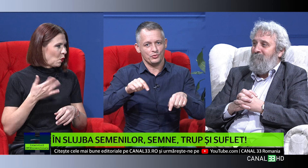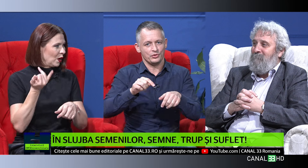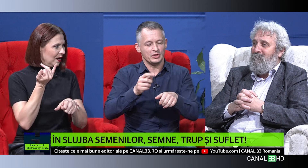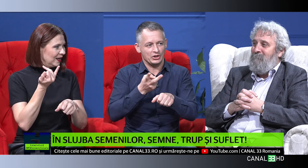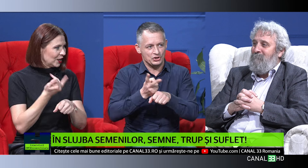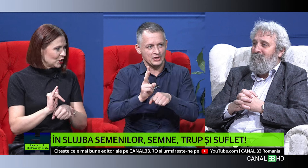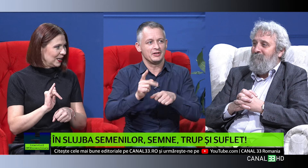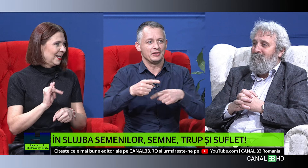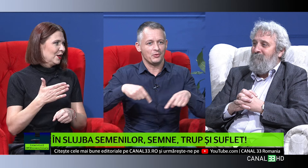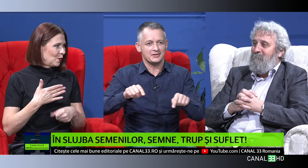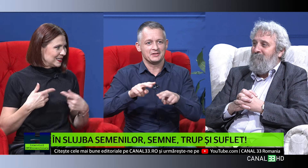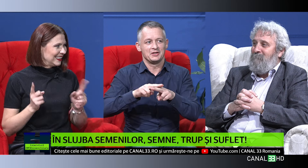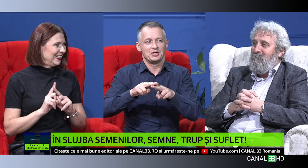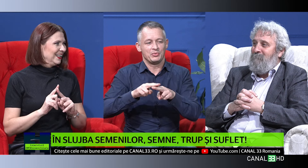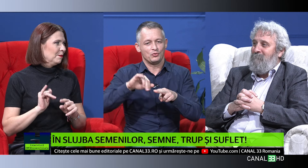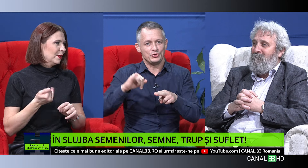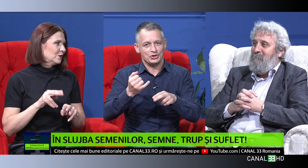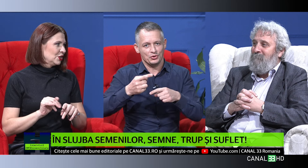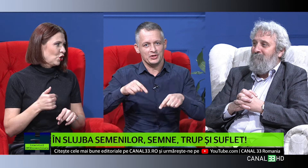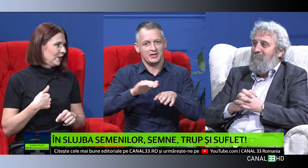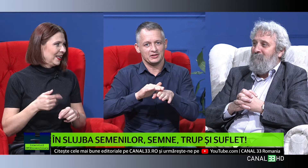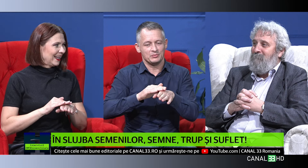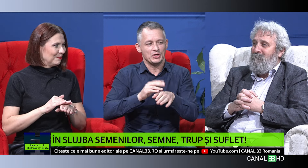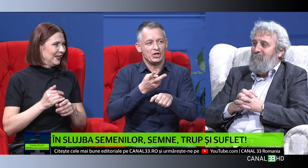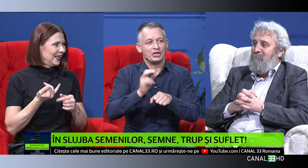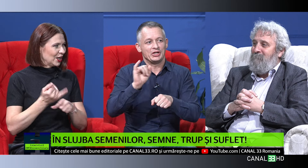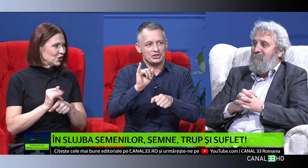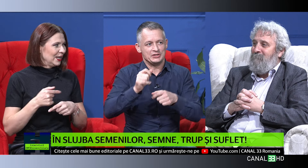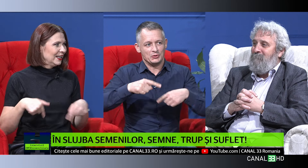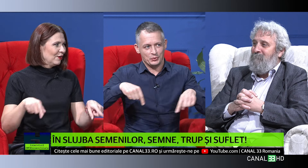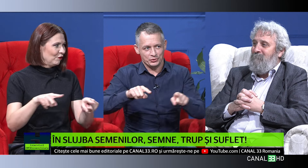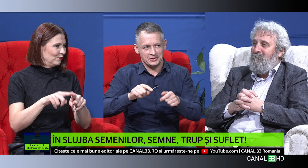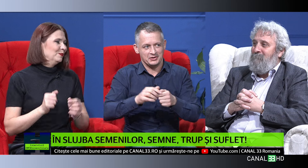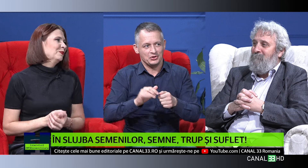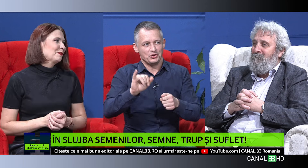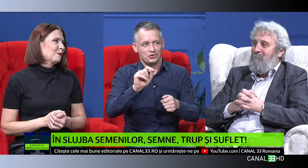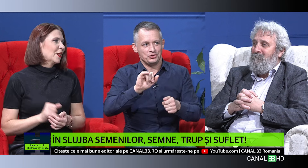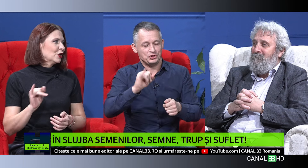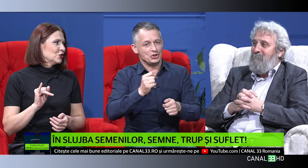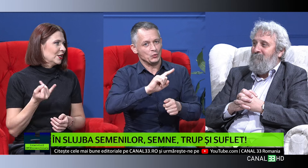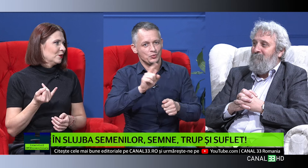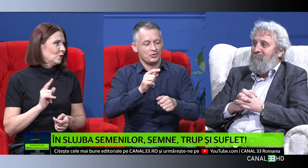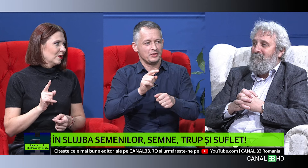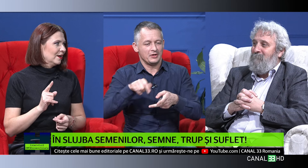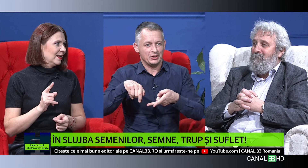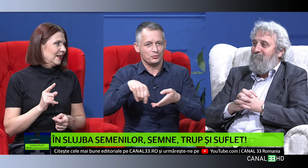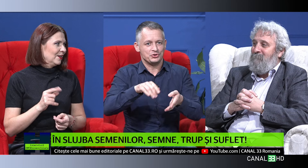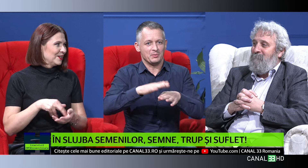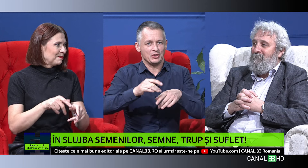nouă greșelile noastre, precum și noi iertăm greșiților noștri. Și nu ne duce pe